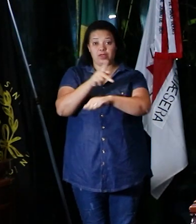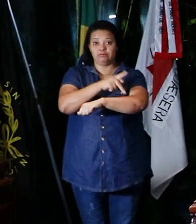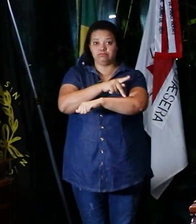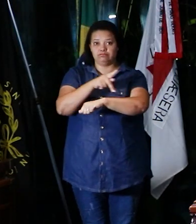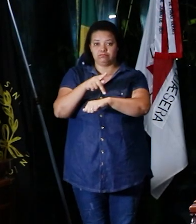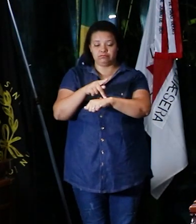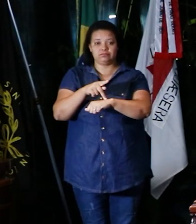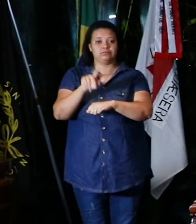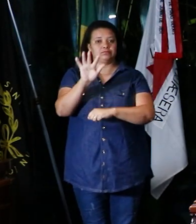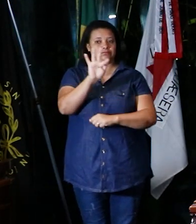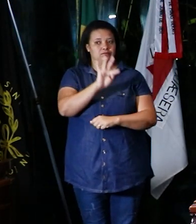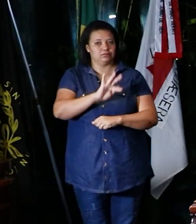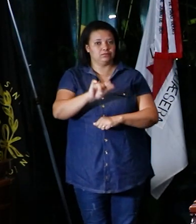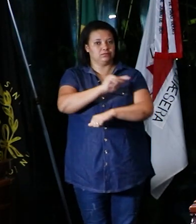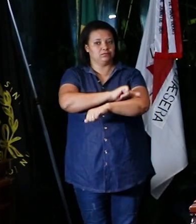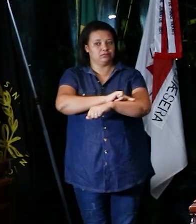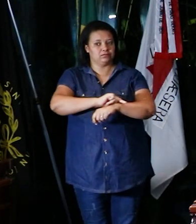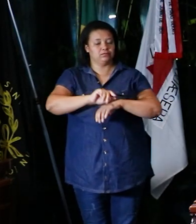Faculdade de Educação.